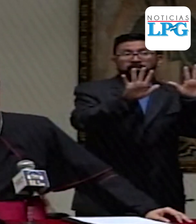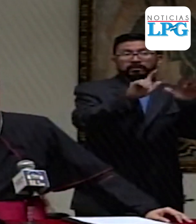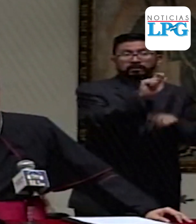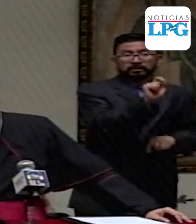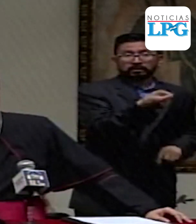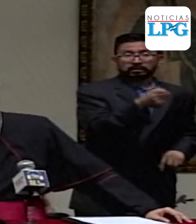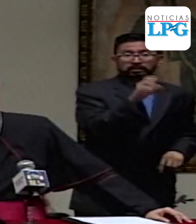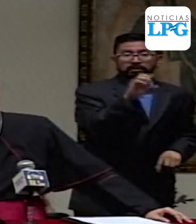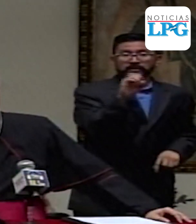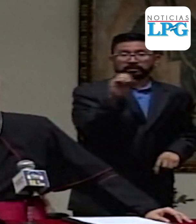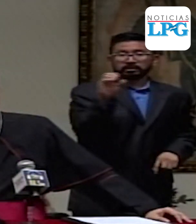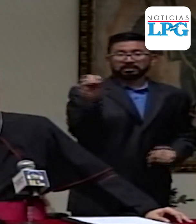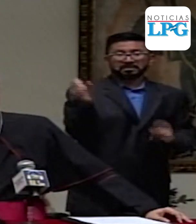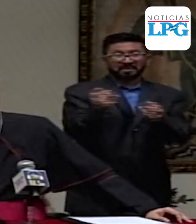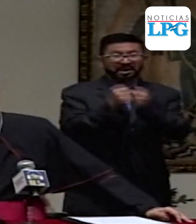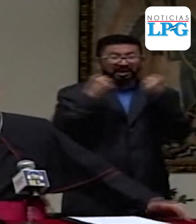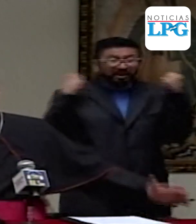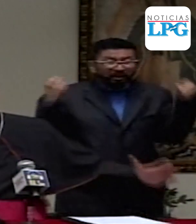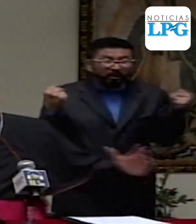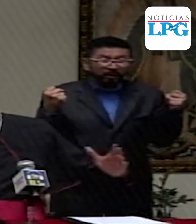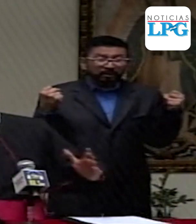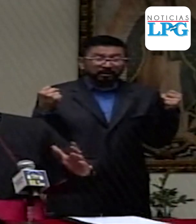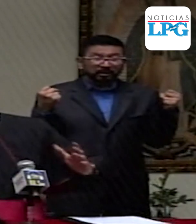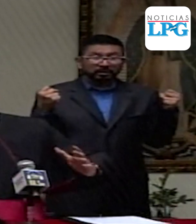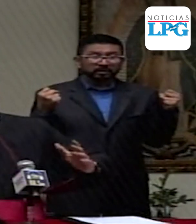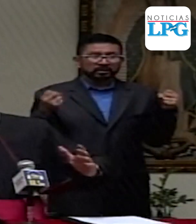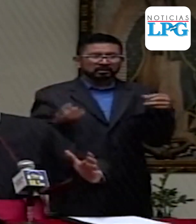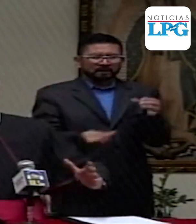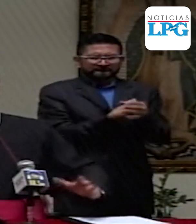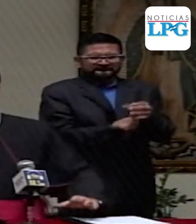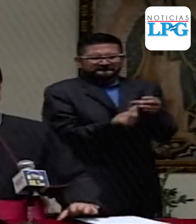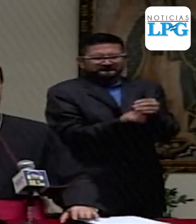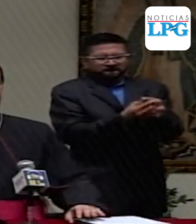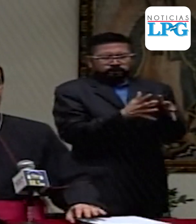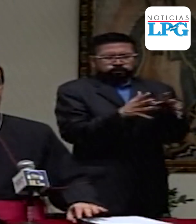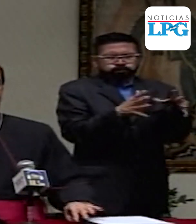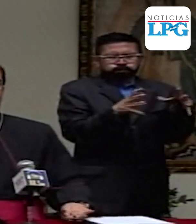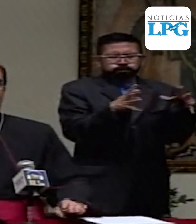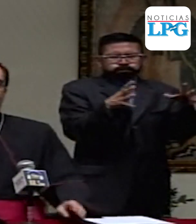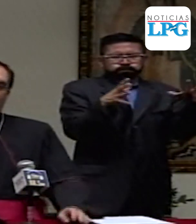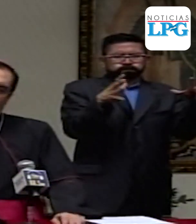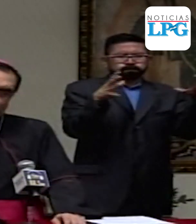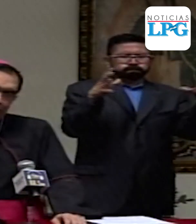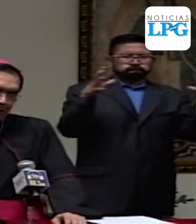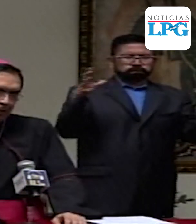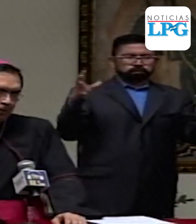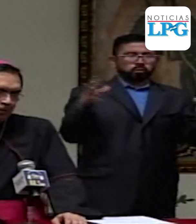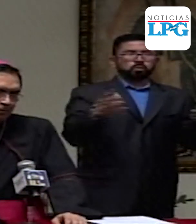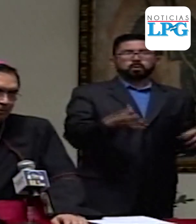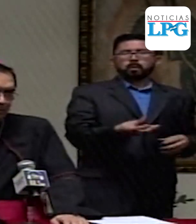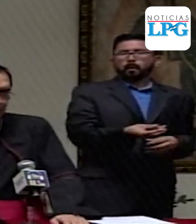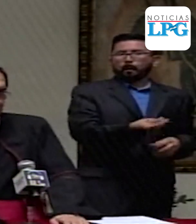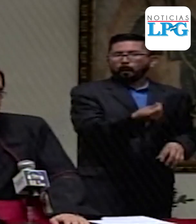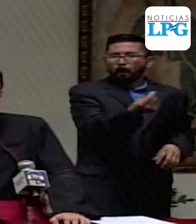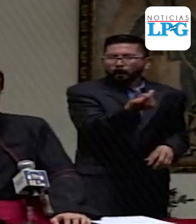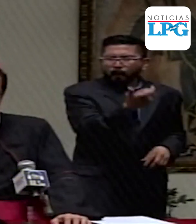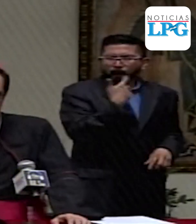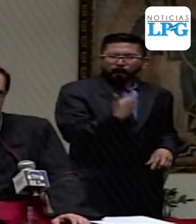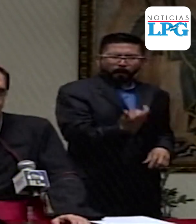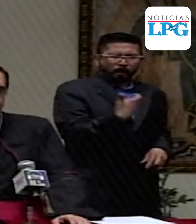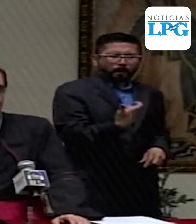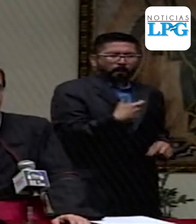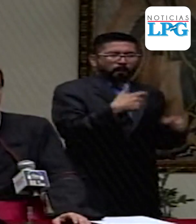en 10 mil millones que acumula la nación, es mucho dinero.